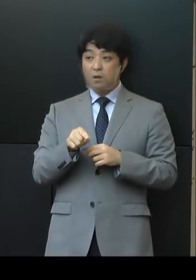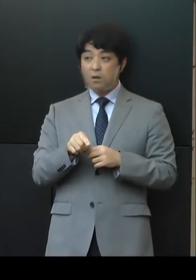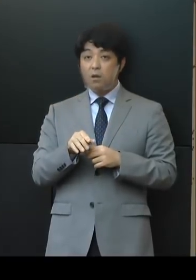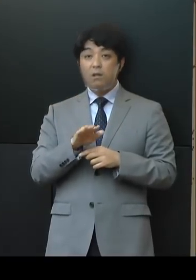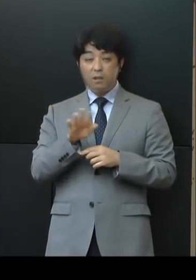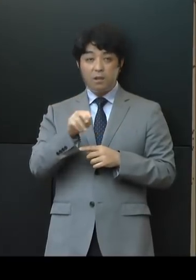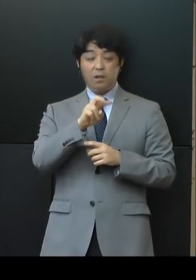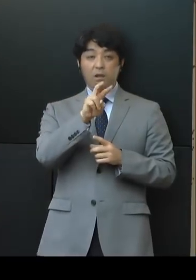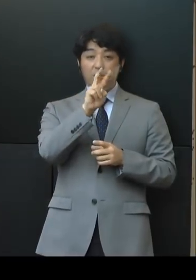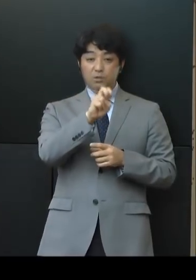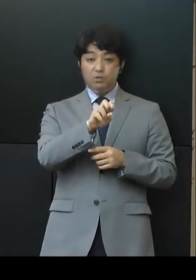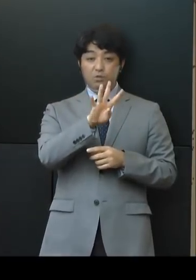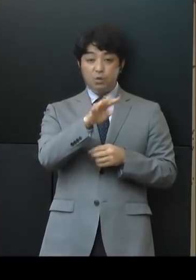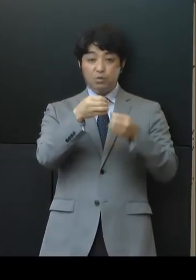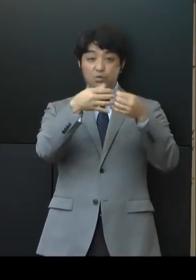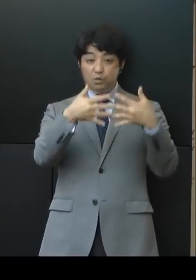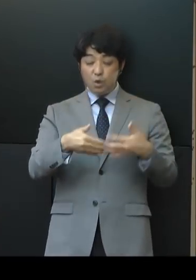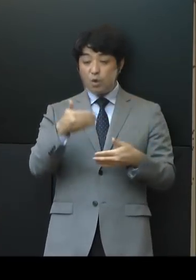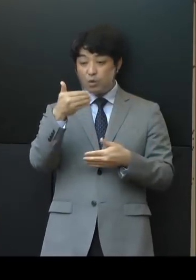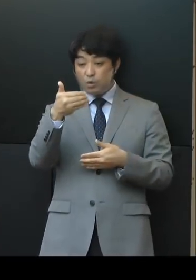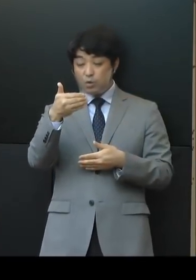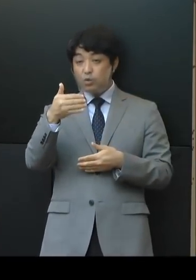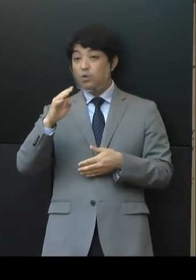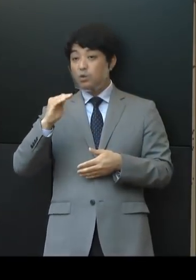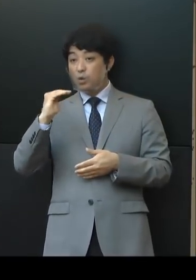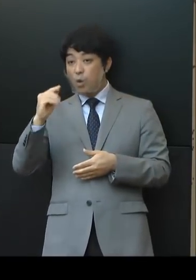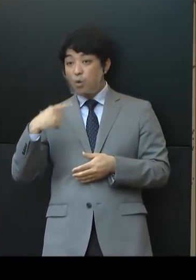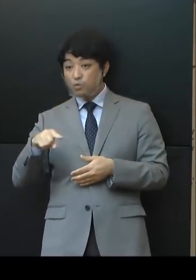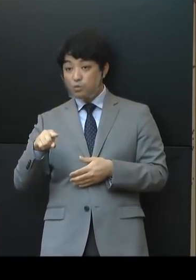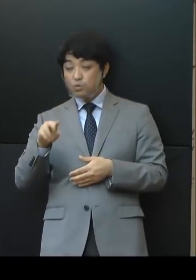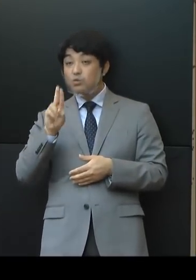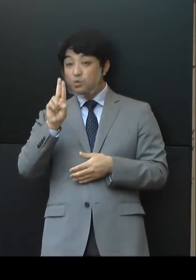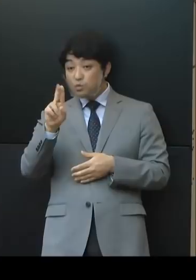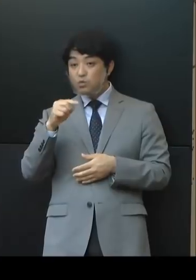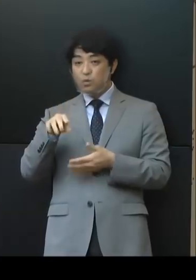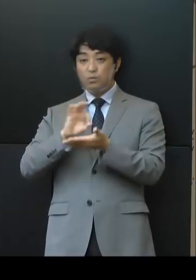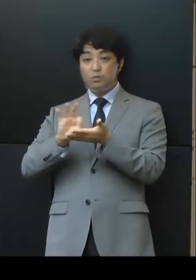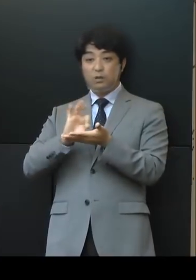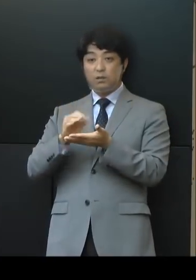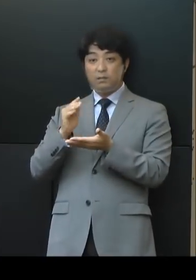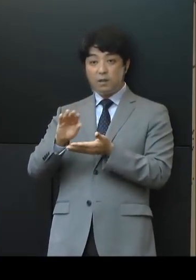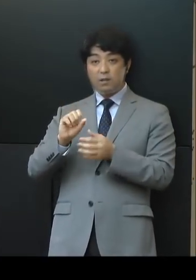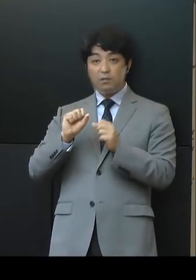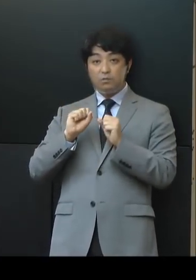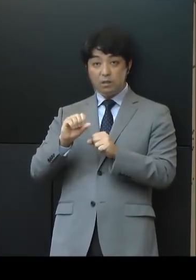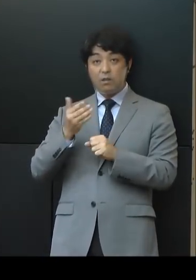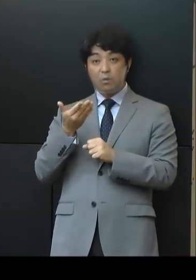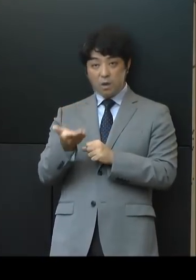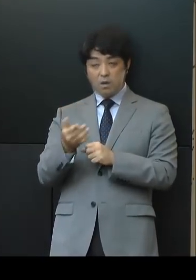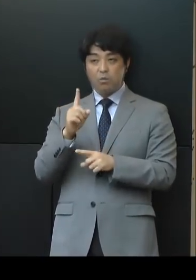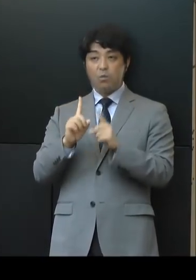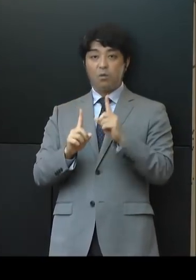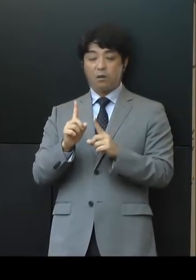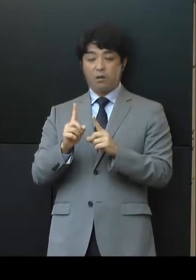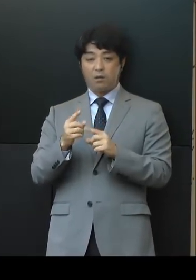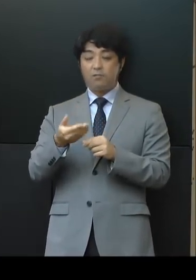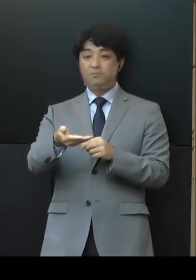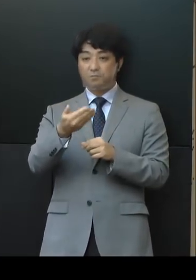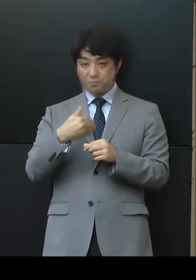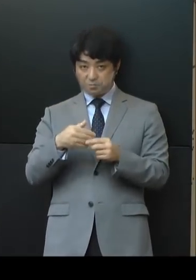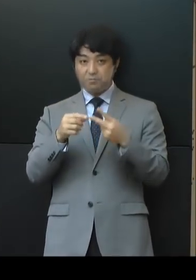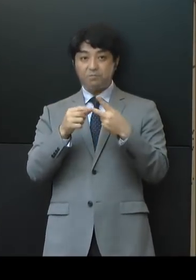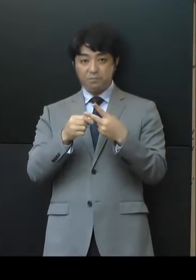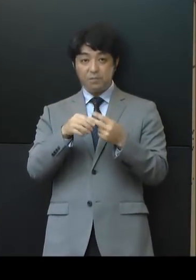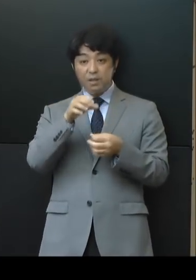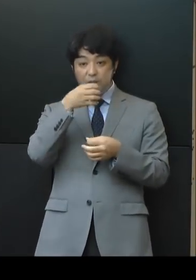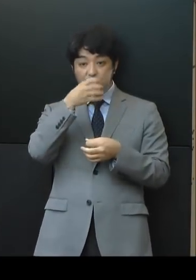24条9項のいわゆる休業の効率要請という形にしたのかというと、あともう一点が飲食